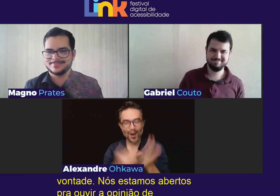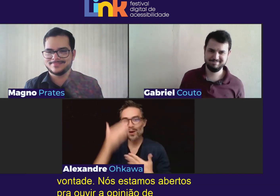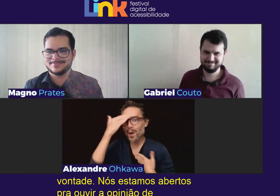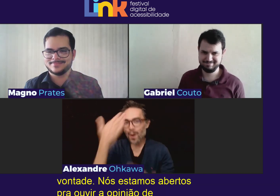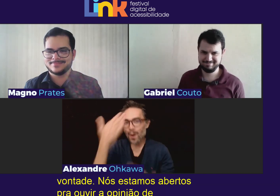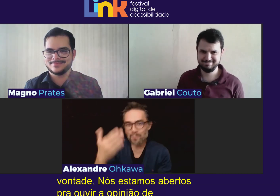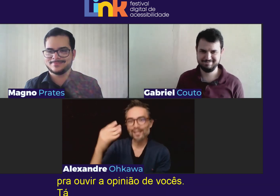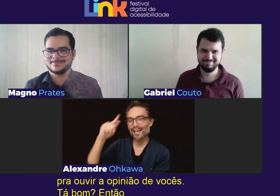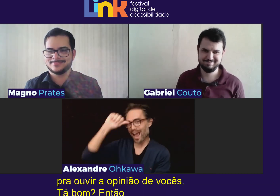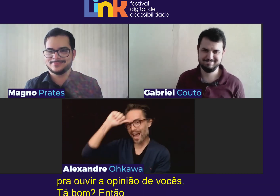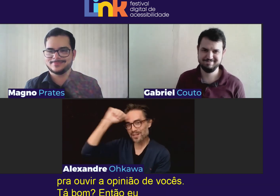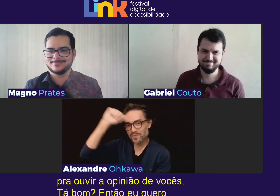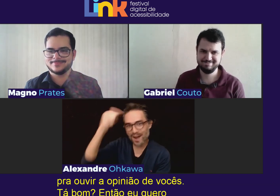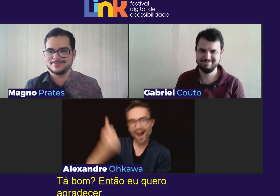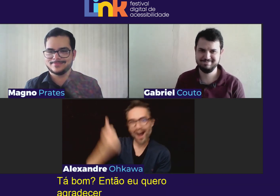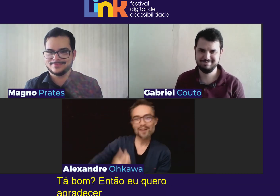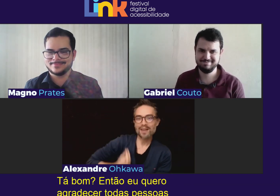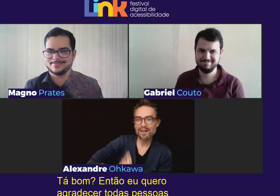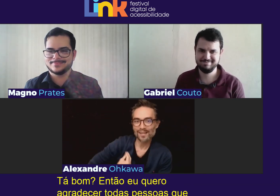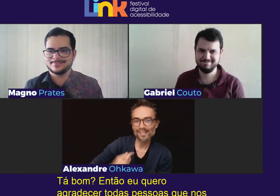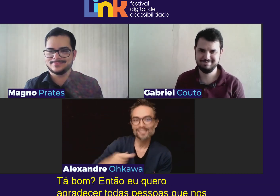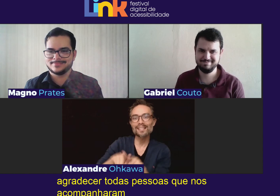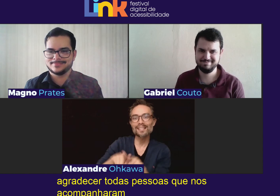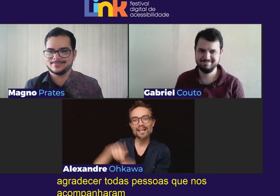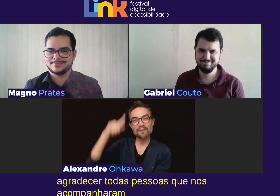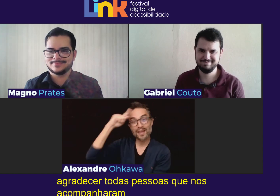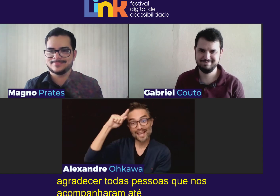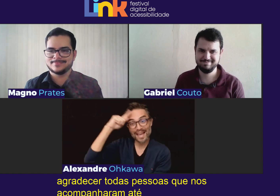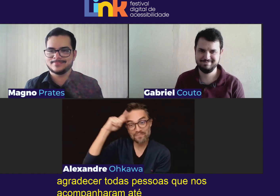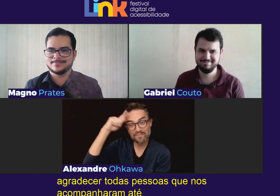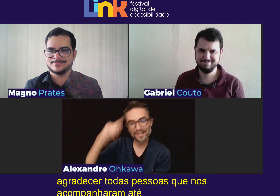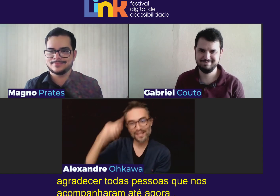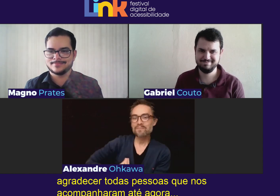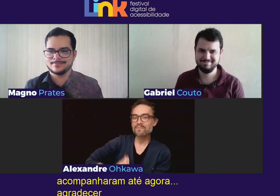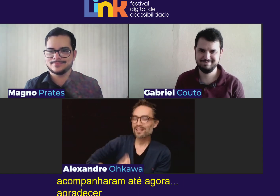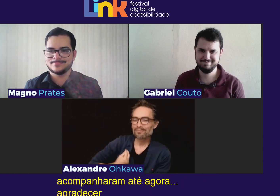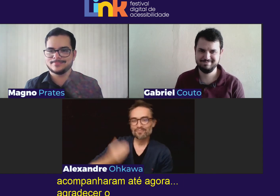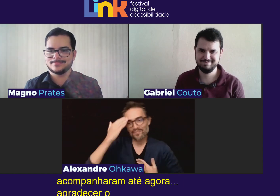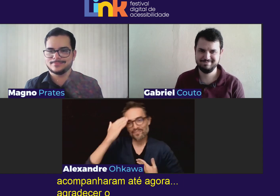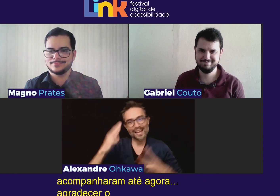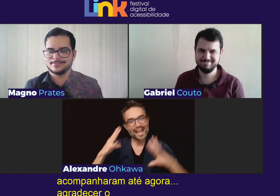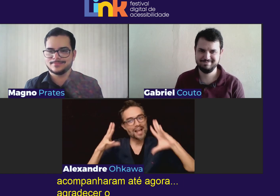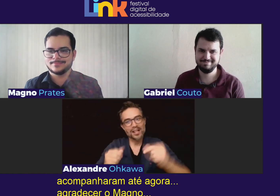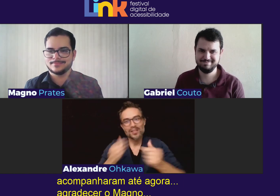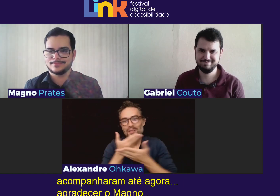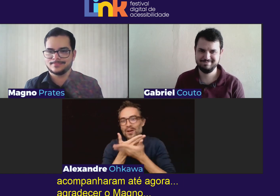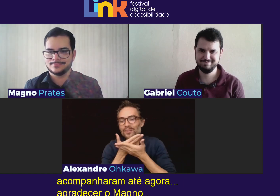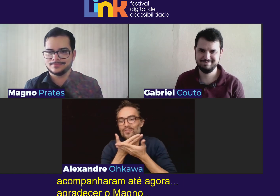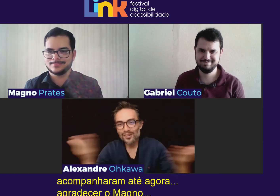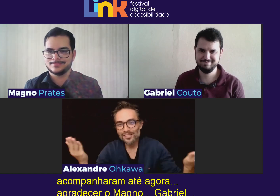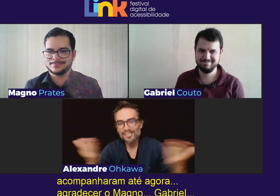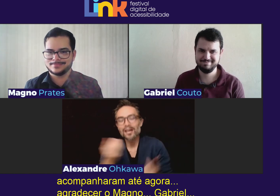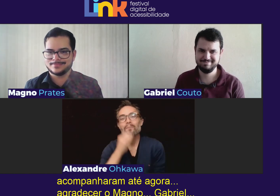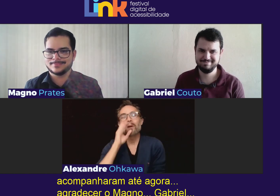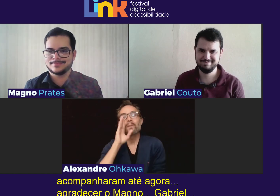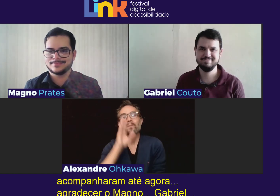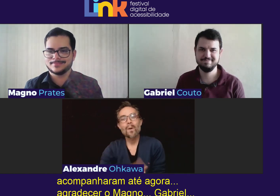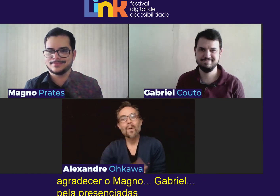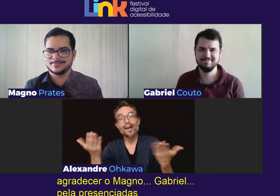até agora. Agradecer o Magno, o Gabriel, pela presença, pela participação, enfim, eu quero